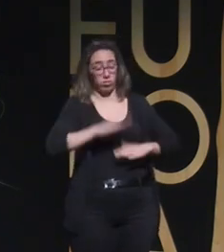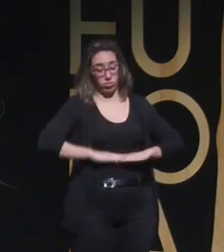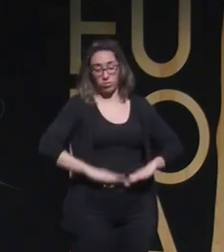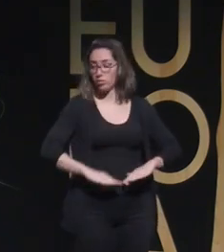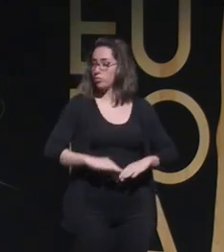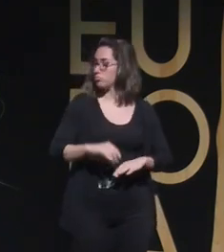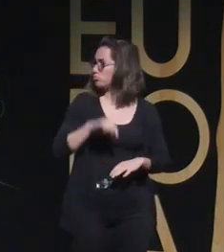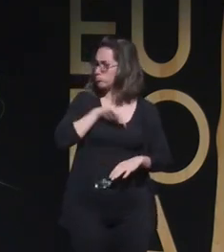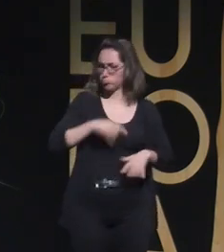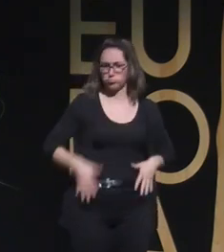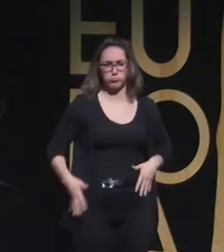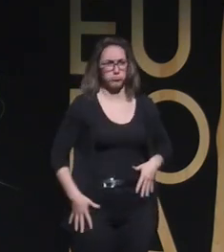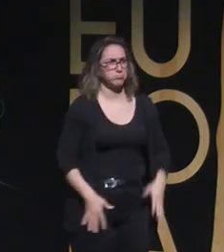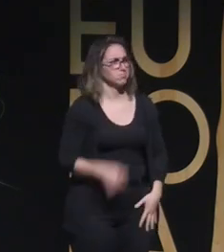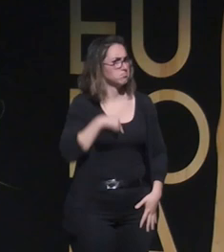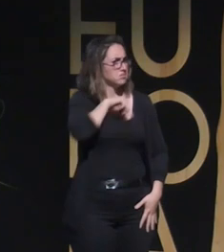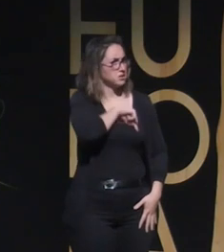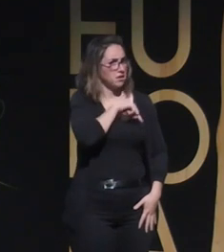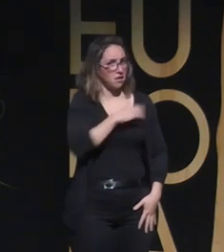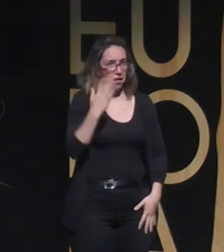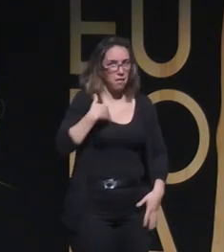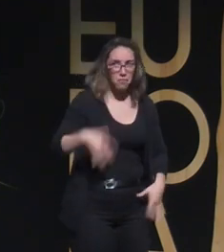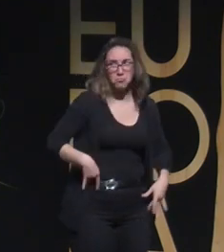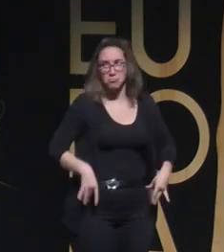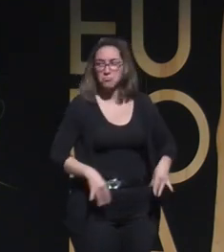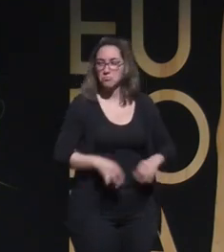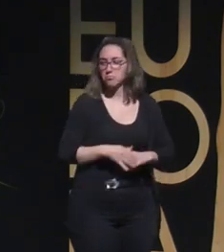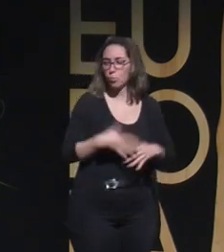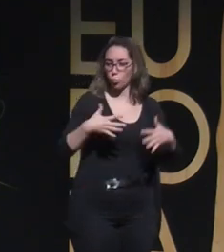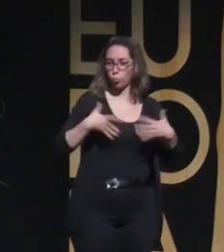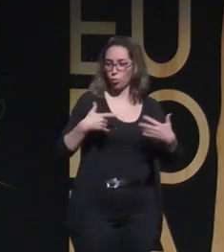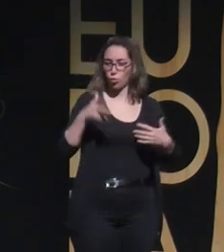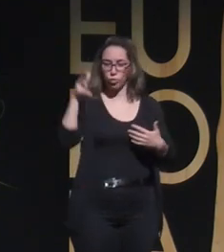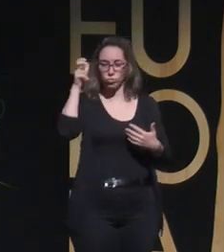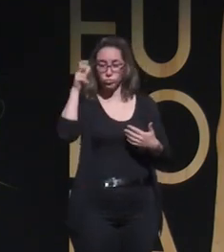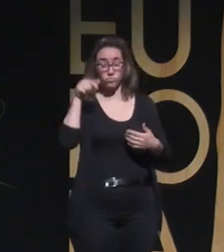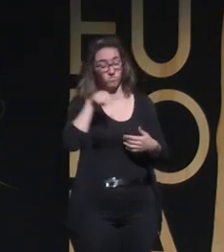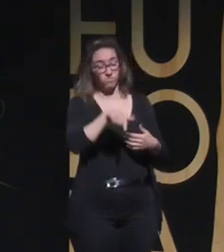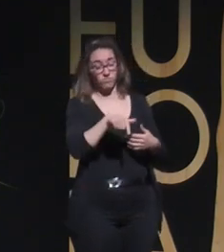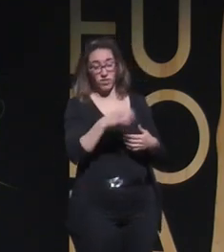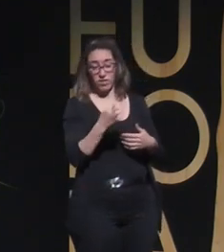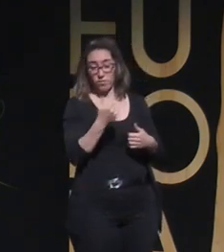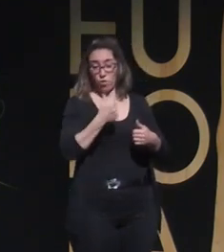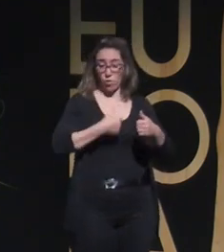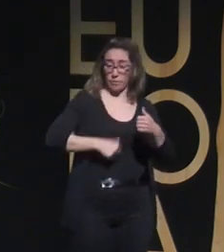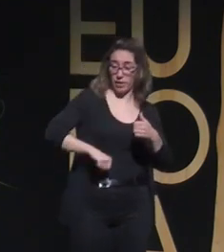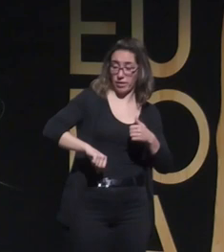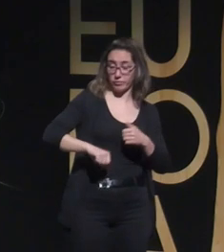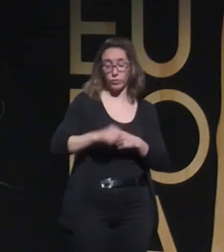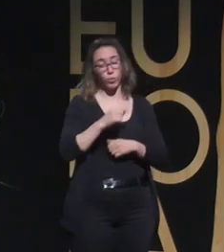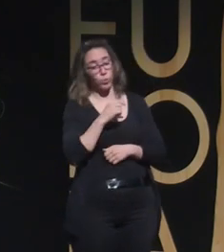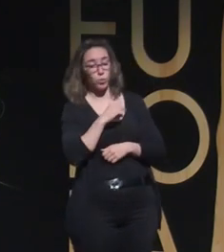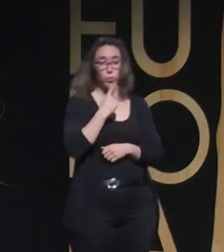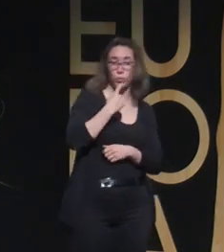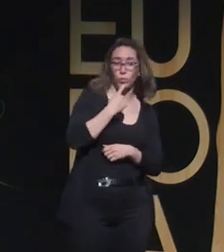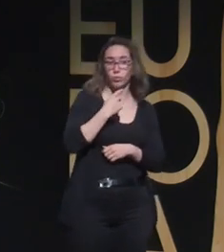oye, esto está duro, esto, ay, no siento las piernas, oh, qué bien, tal, ¿no? Y de repente escuchas, aquí hay que operar a alguien. Te